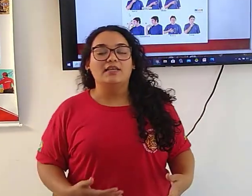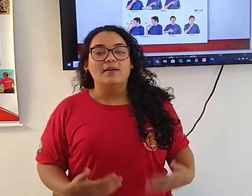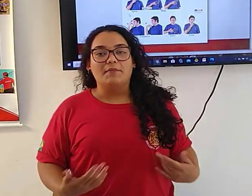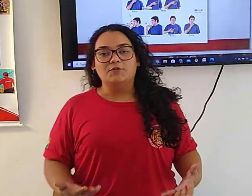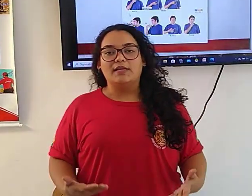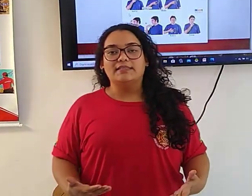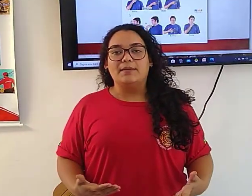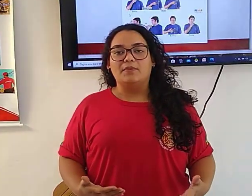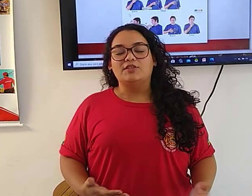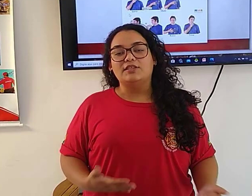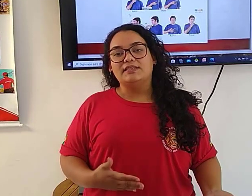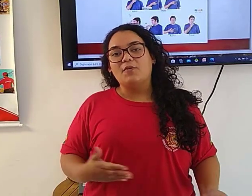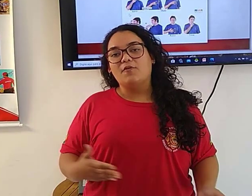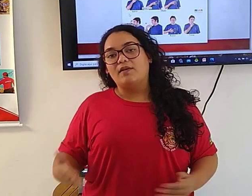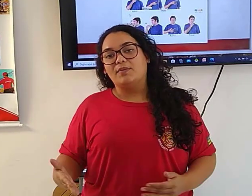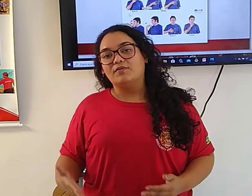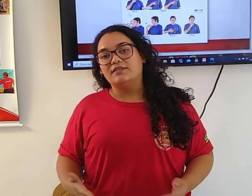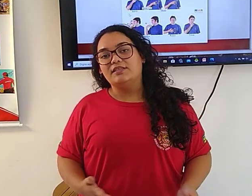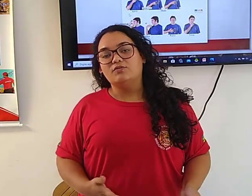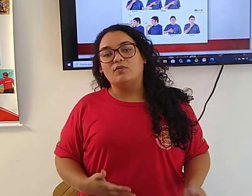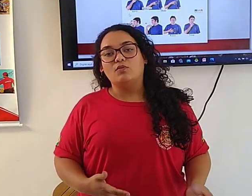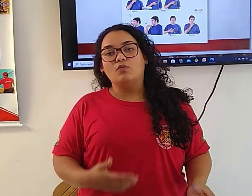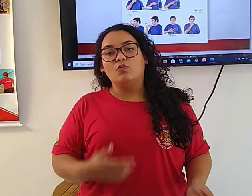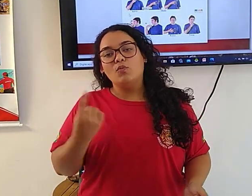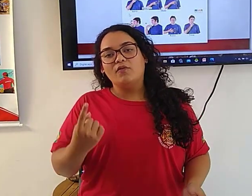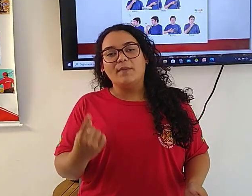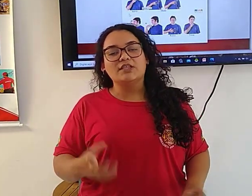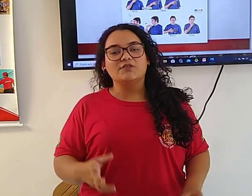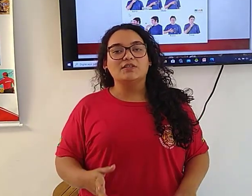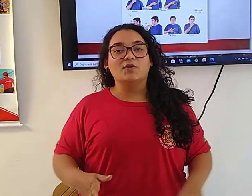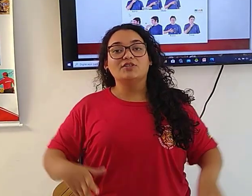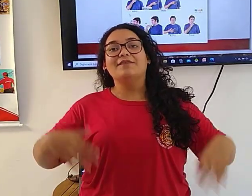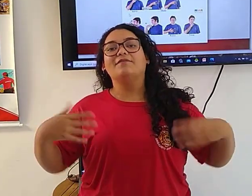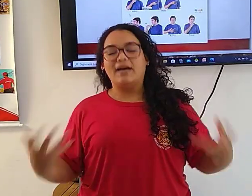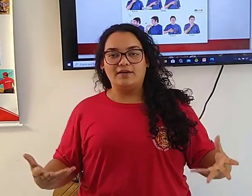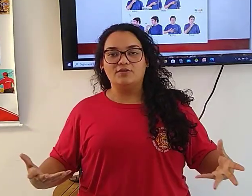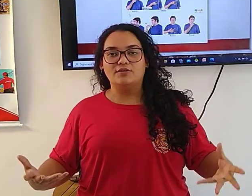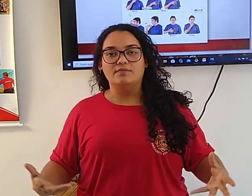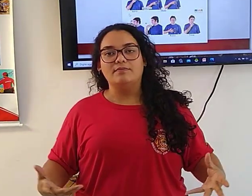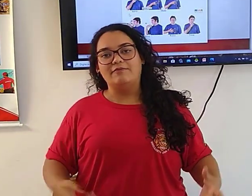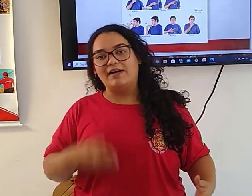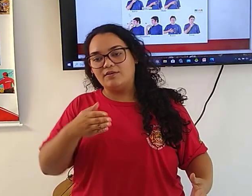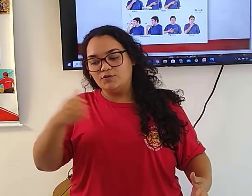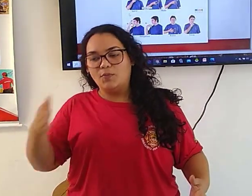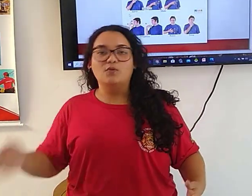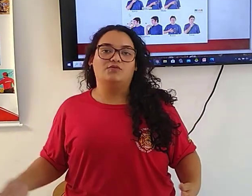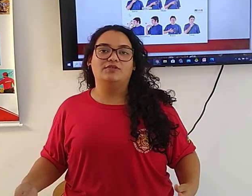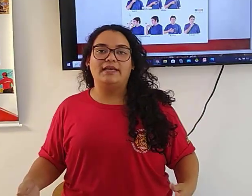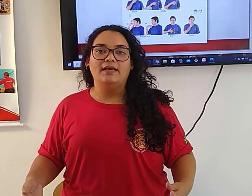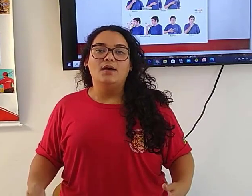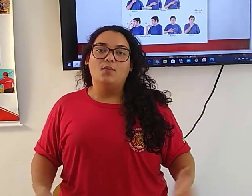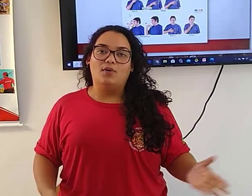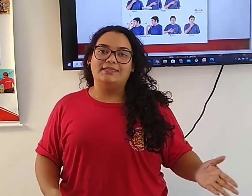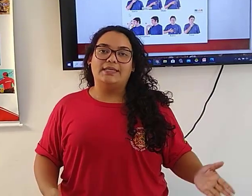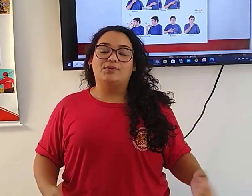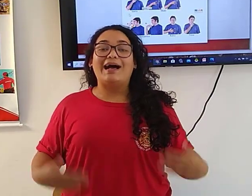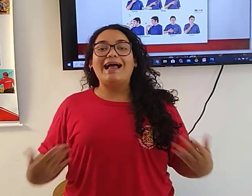por exemplo, a gente sempre fala para vocês que um movimento, às vezes, pode ter vários pontos, né? Por exemplo,